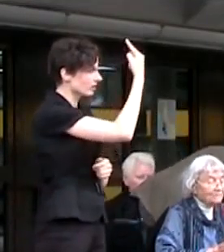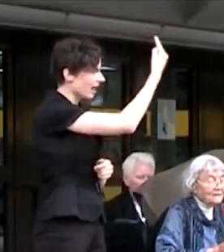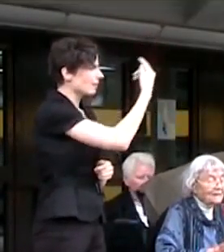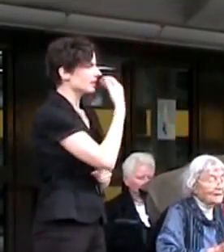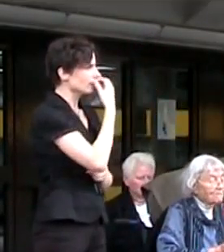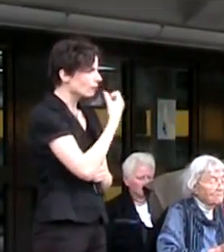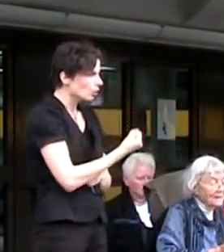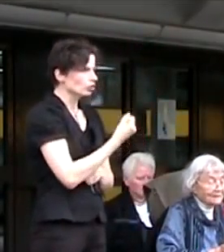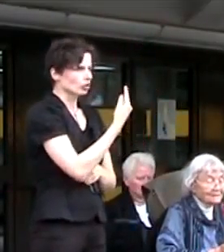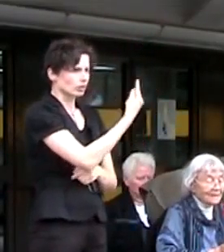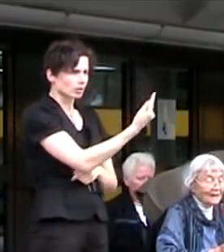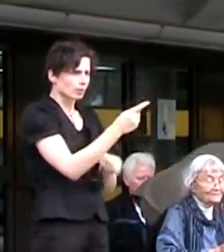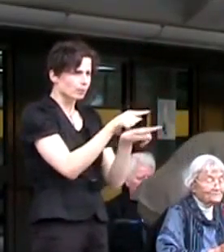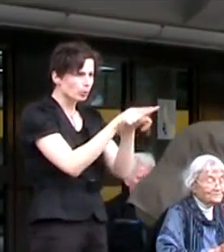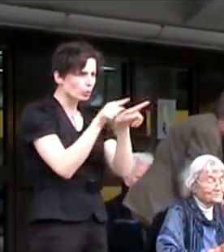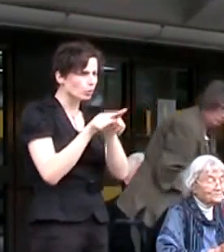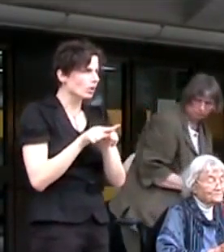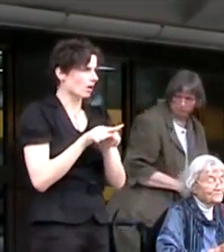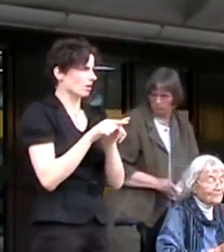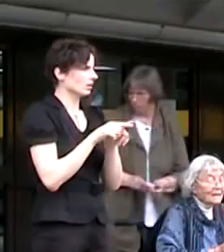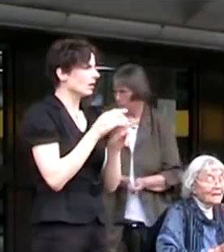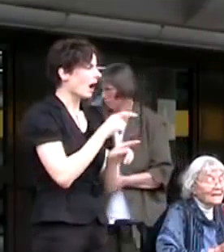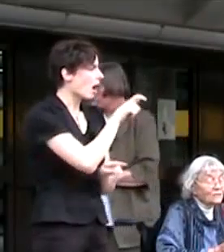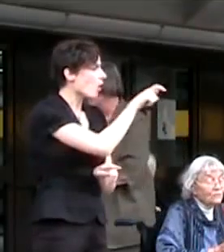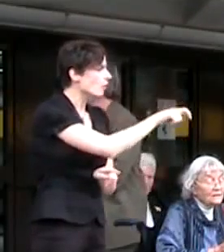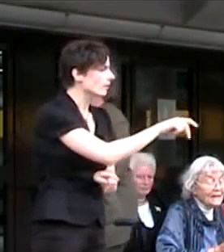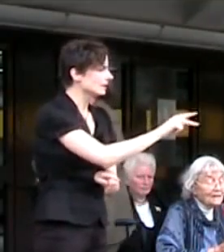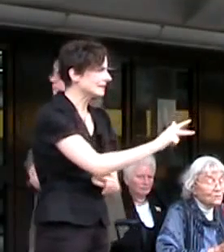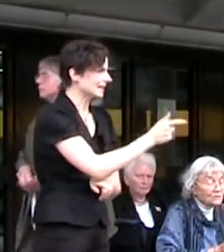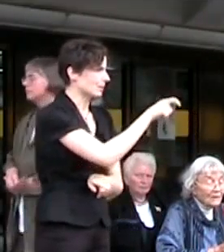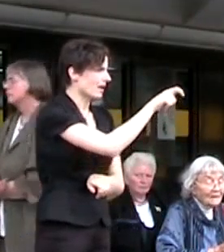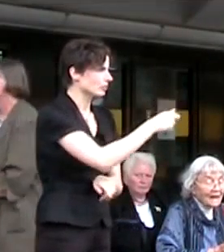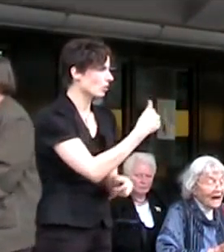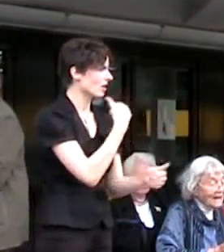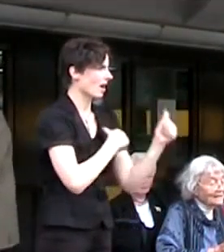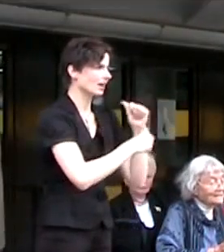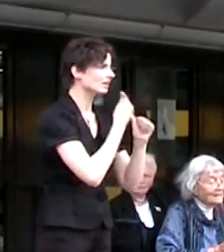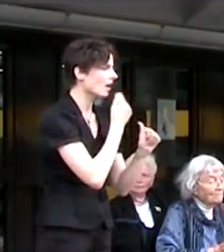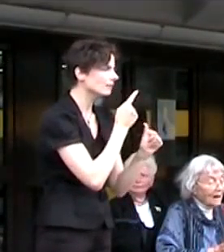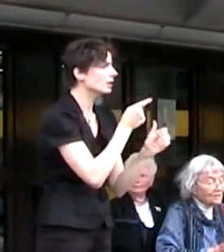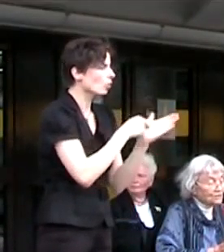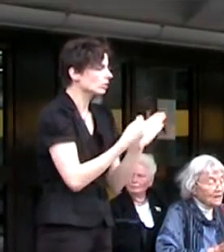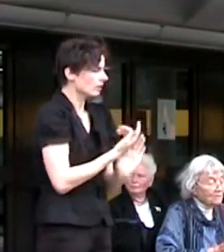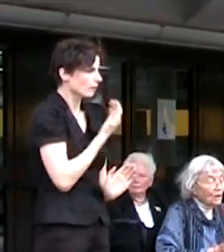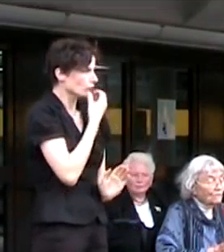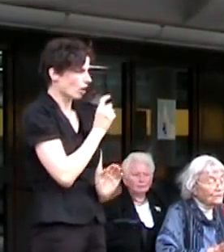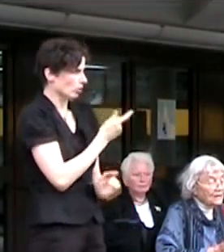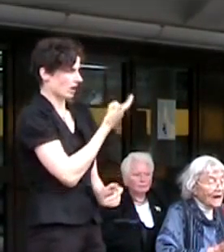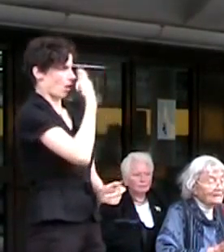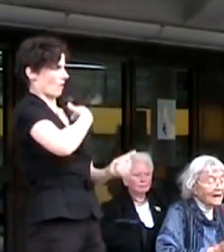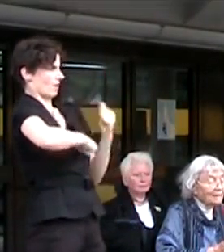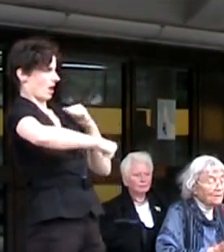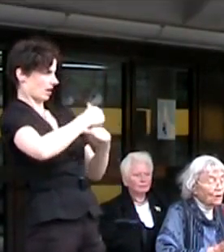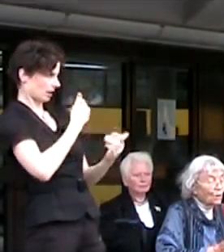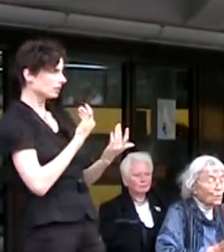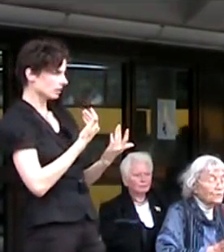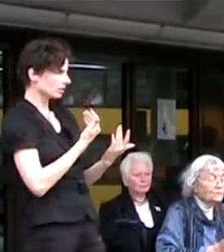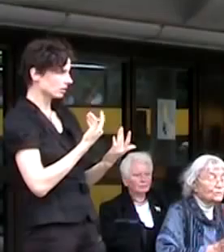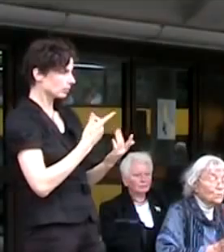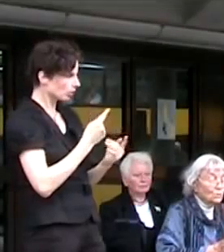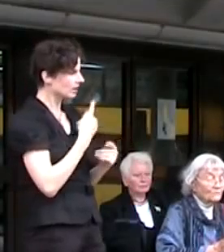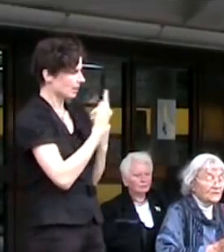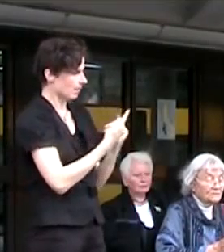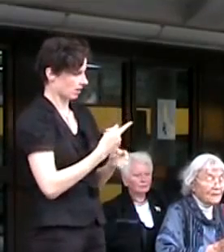das habt ihr mir getan. Ist für Jesus der einzige Maßstab für die Annahme